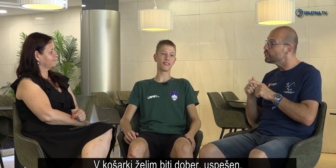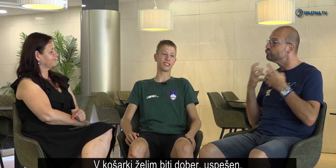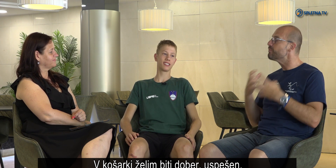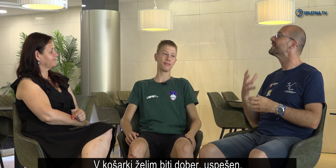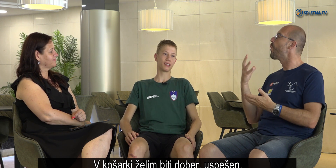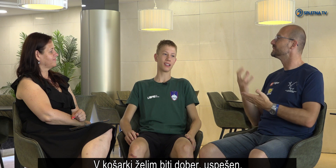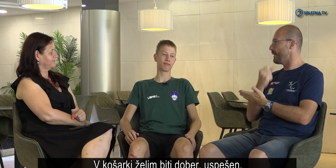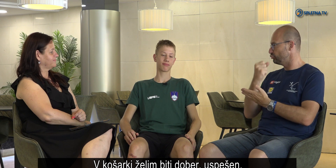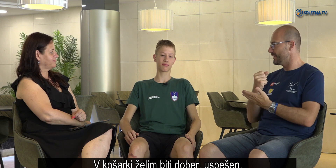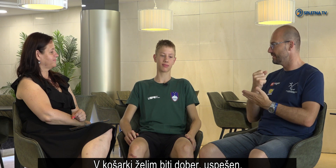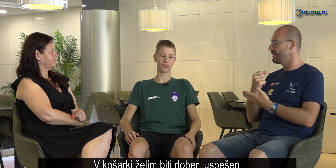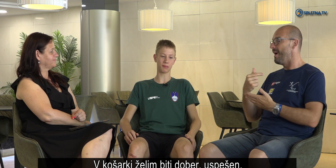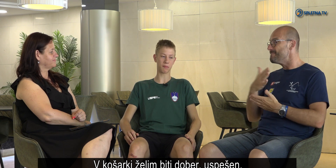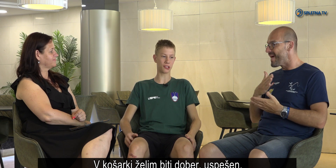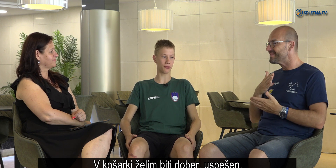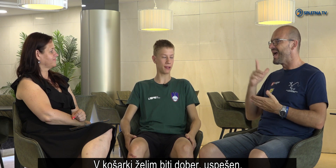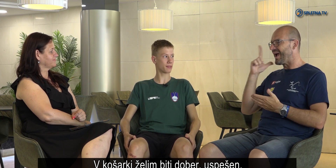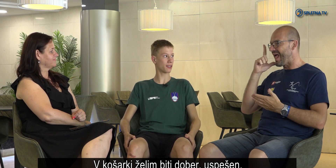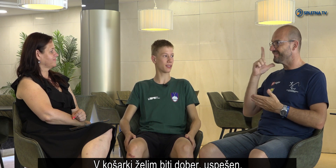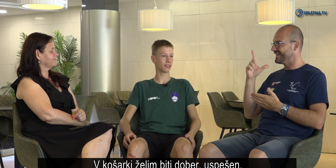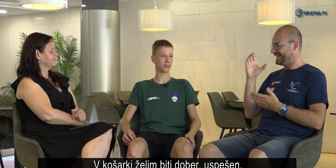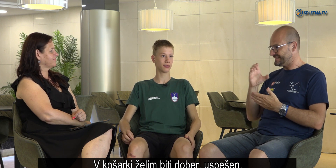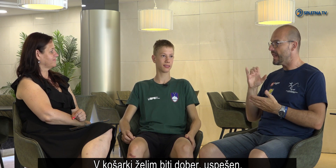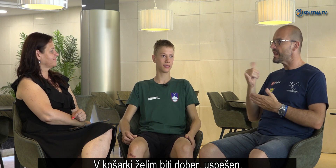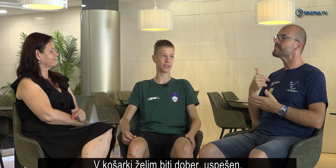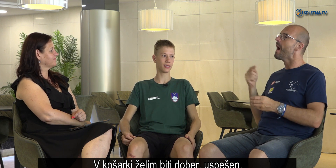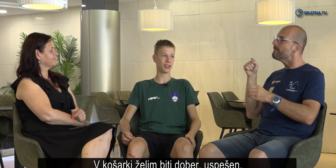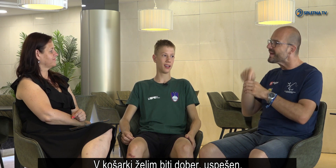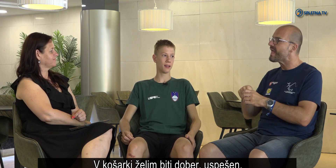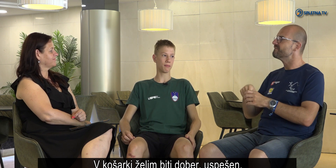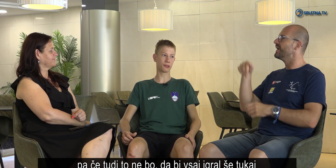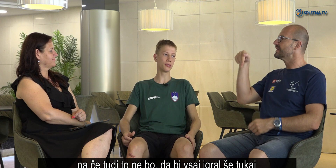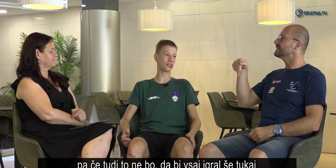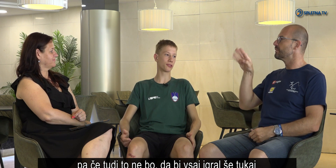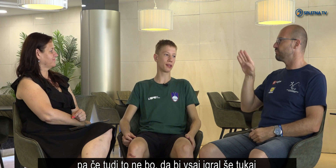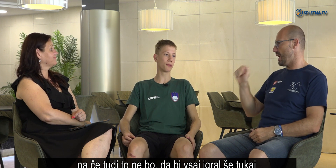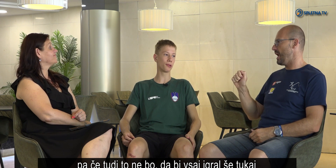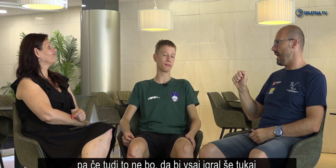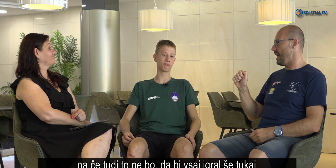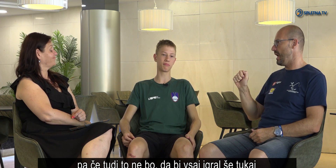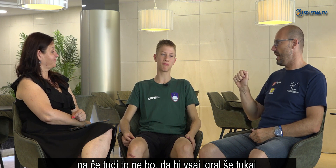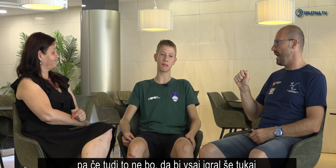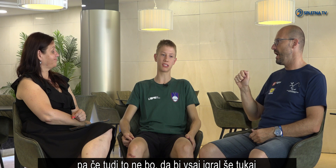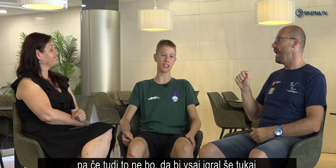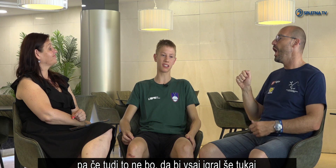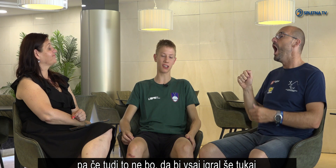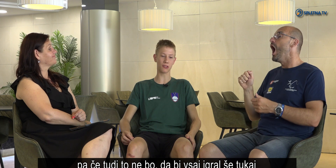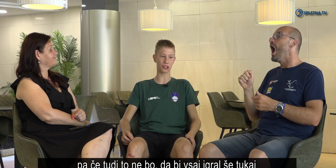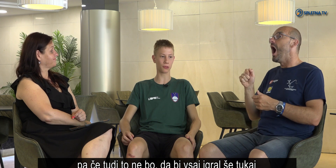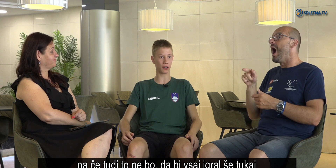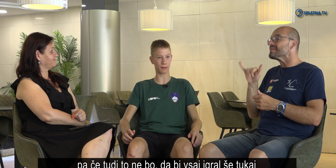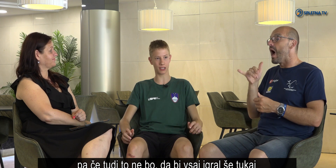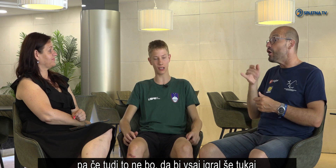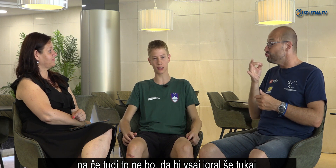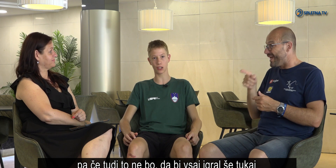Pač glavni cilj mi je, da bi prišel v NBA, pa tudi če to ne bo, da bi vsaj igral